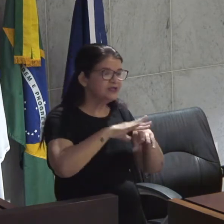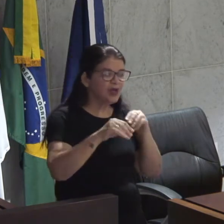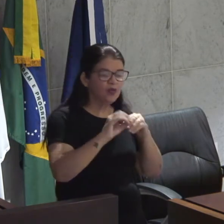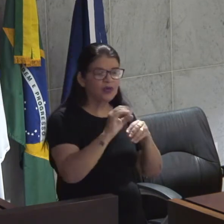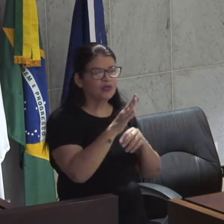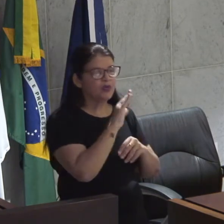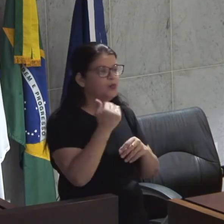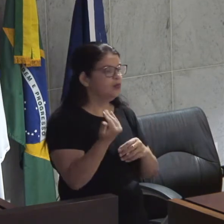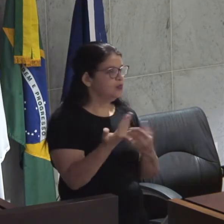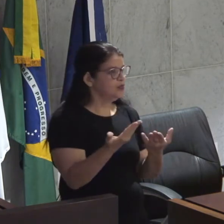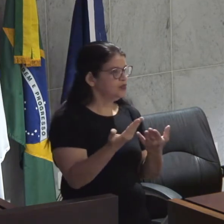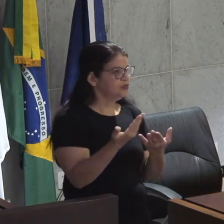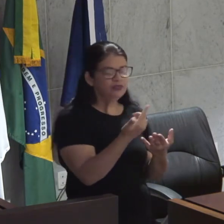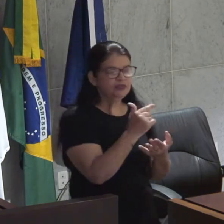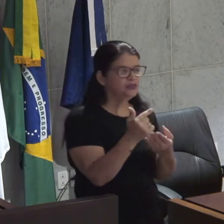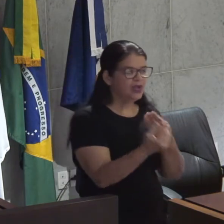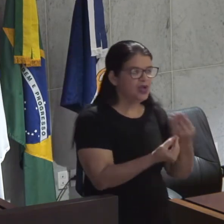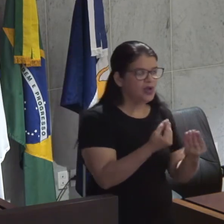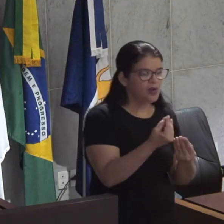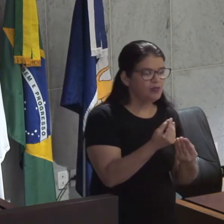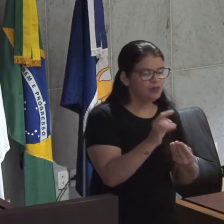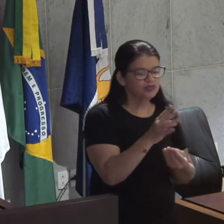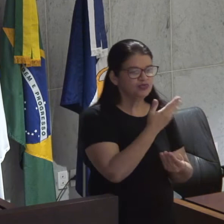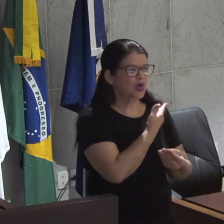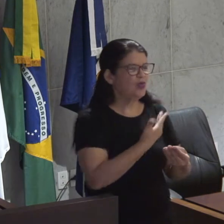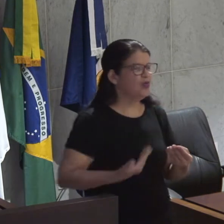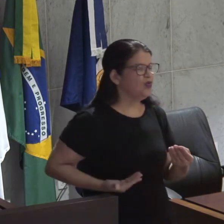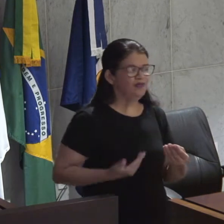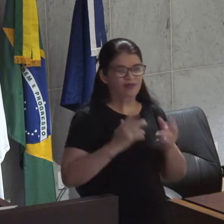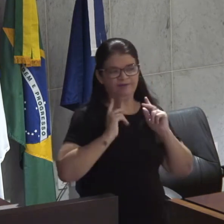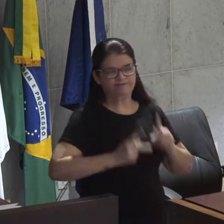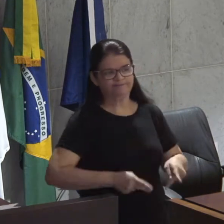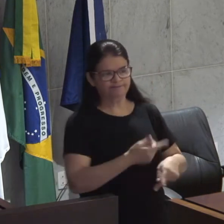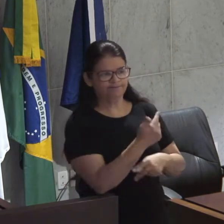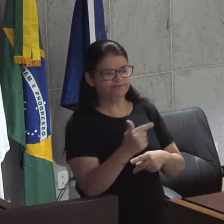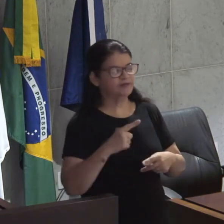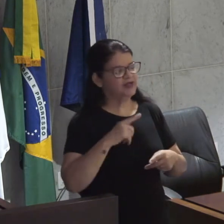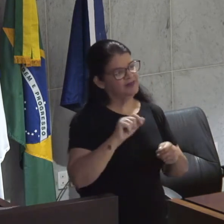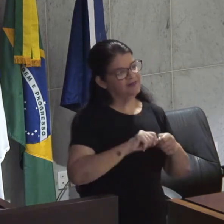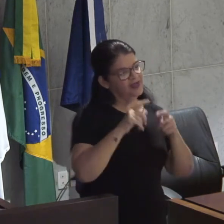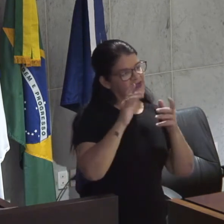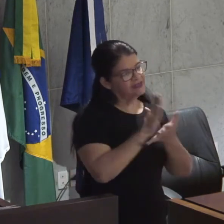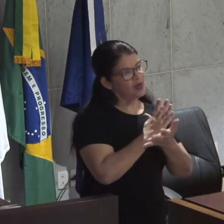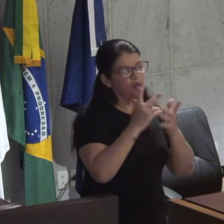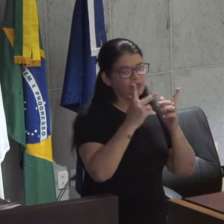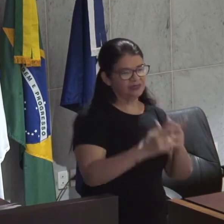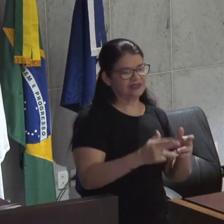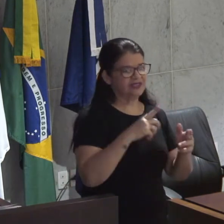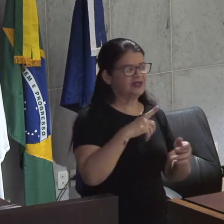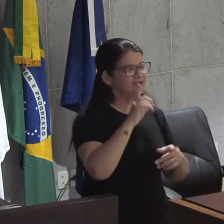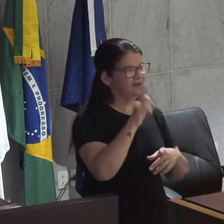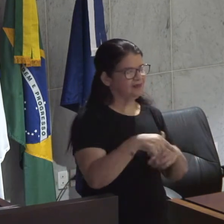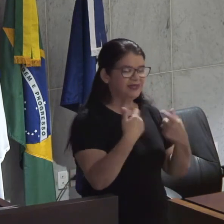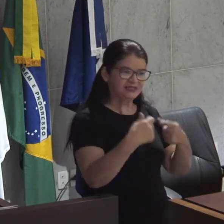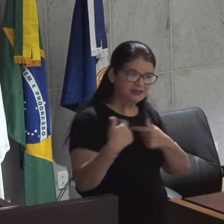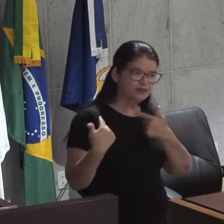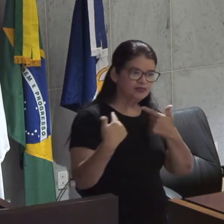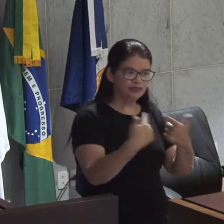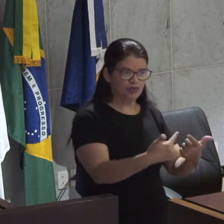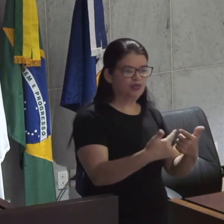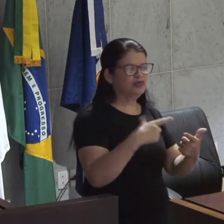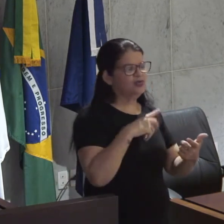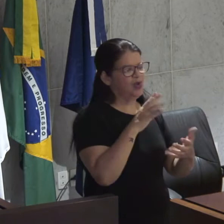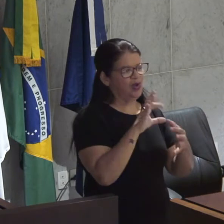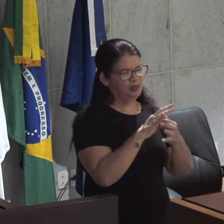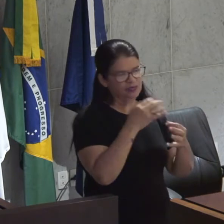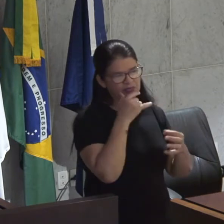tem como. Então, só um governo desumano faz algo dessa natureza. Então, nós precisamos continuar unidos